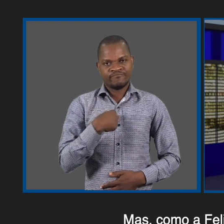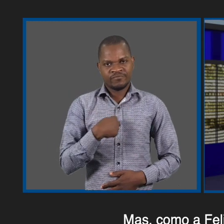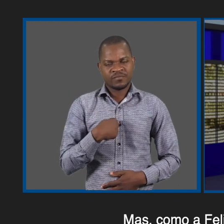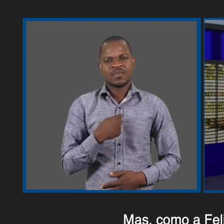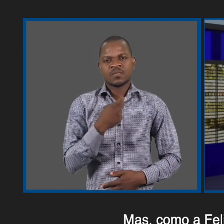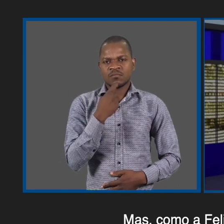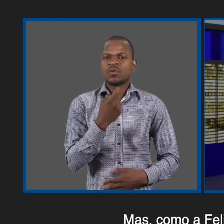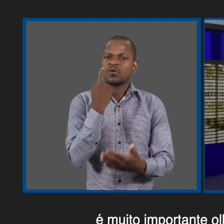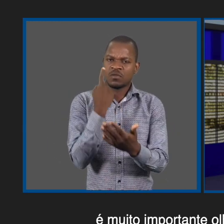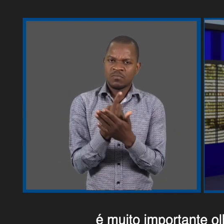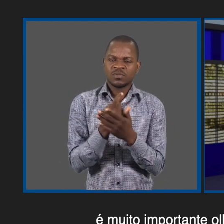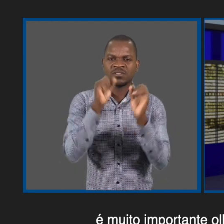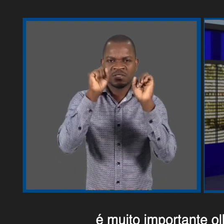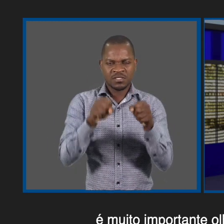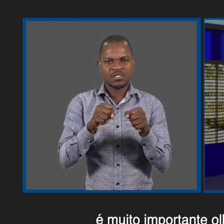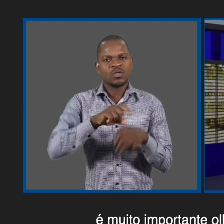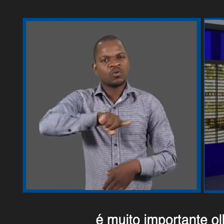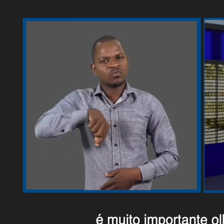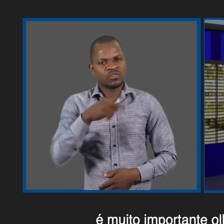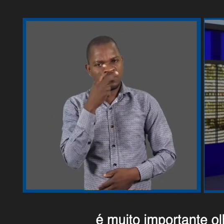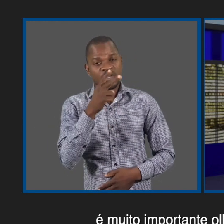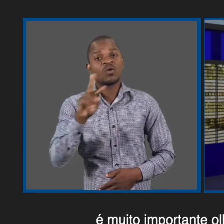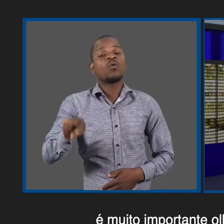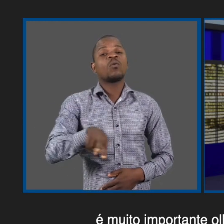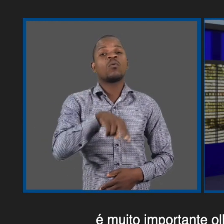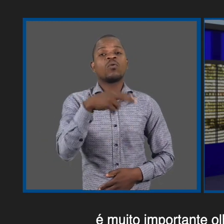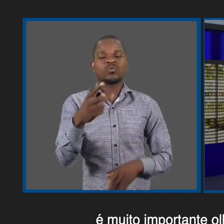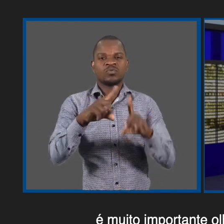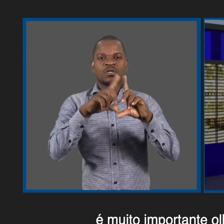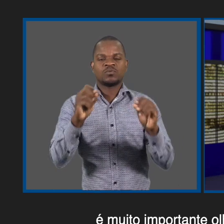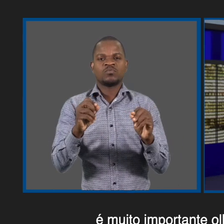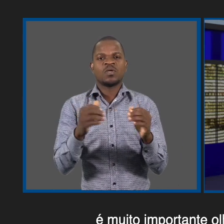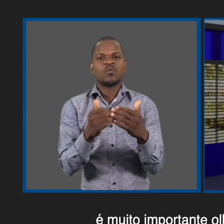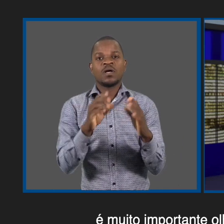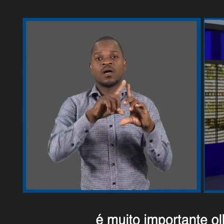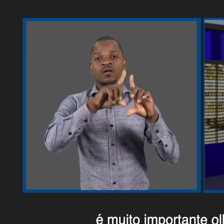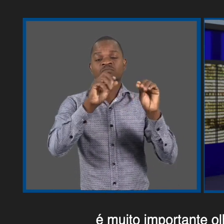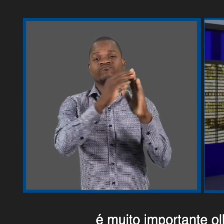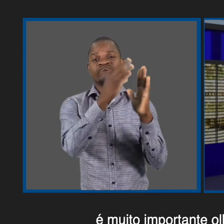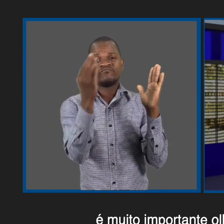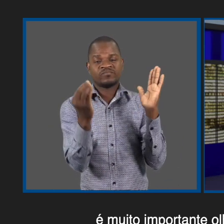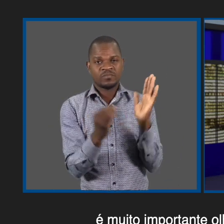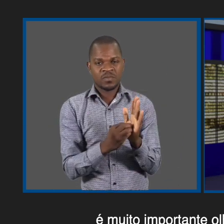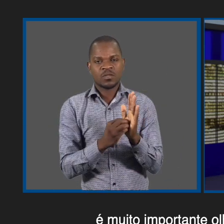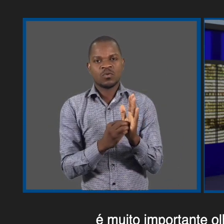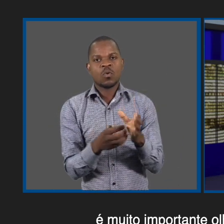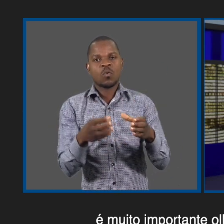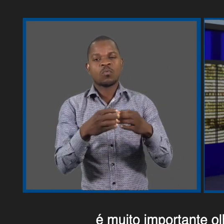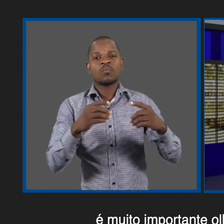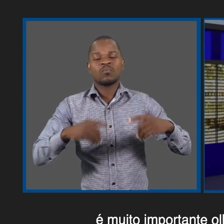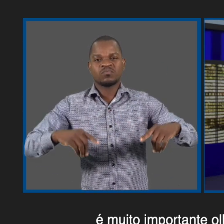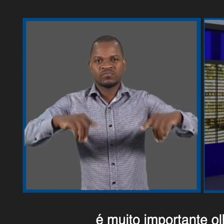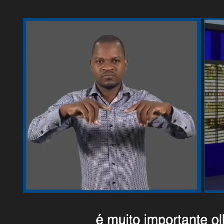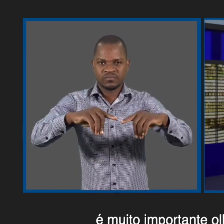Felizmina também perguntou, é muito importante olharmos para as consequências secundárias, o impacto